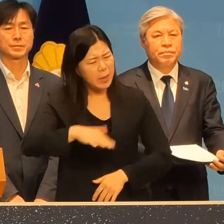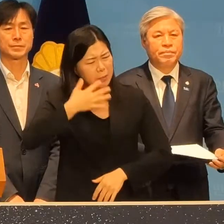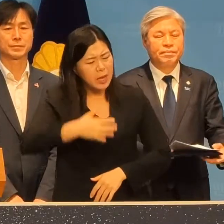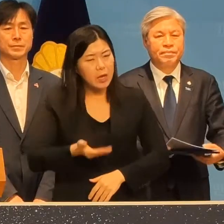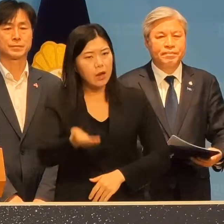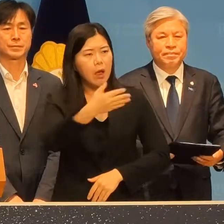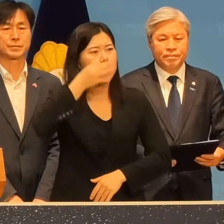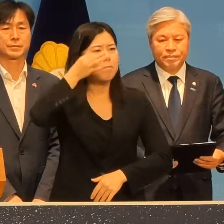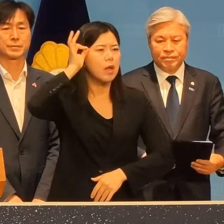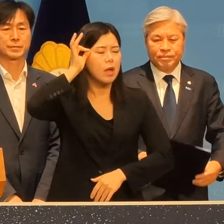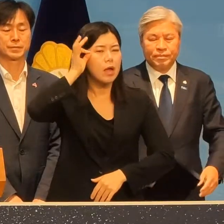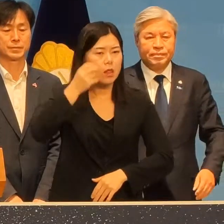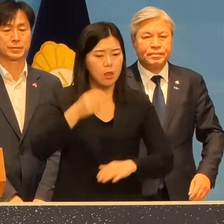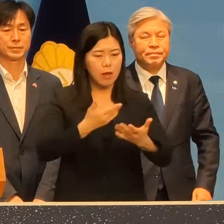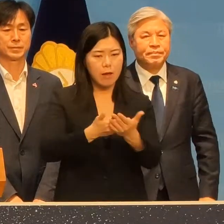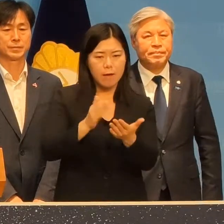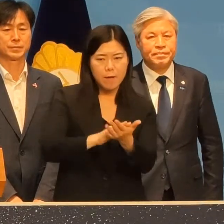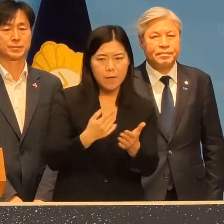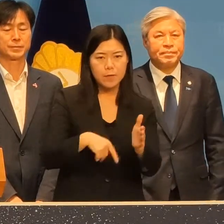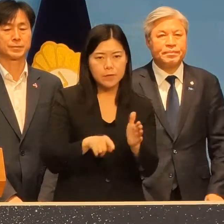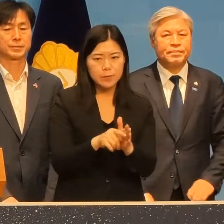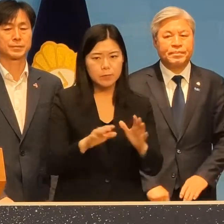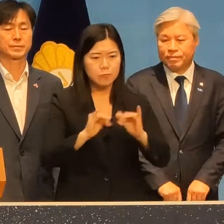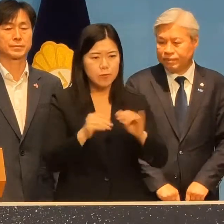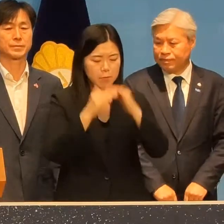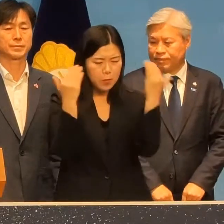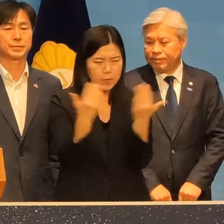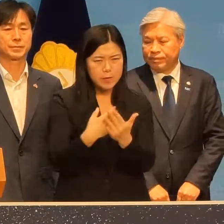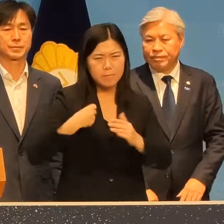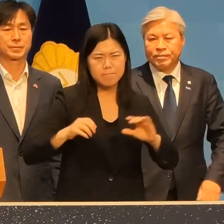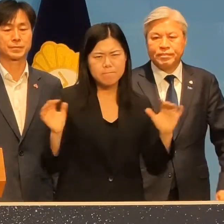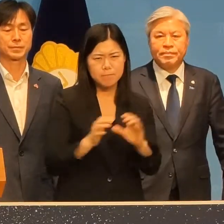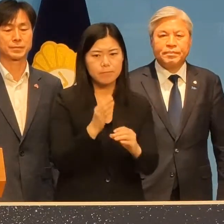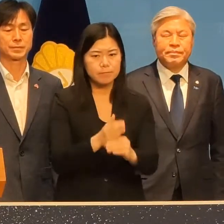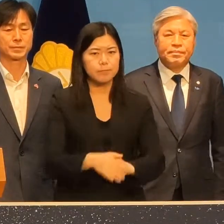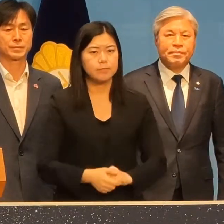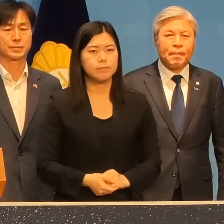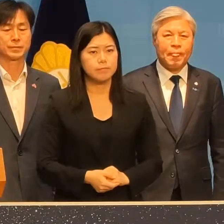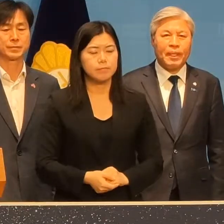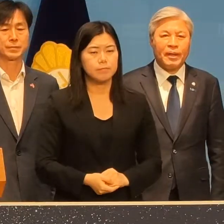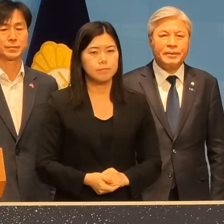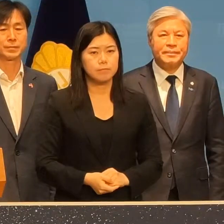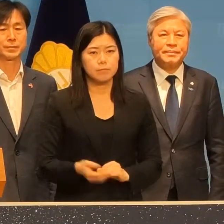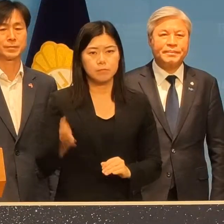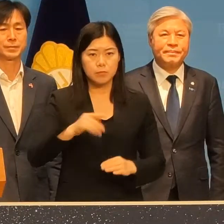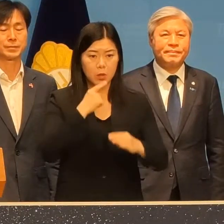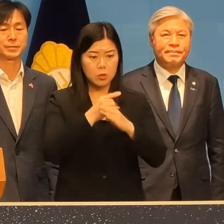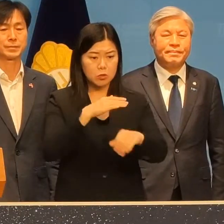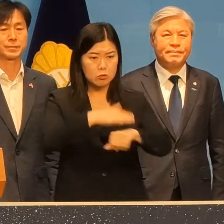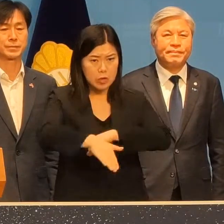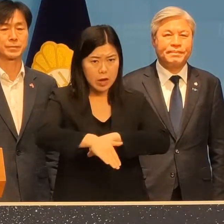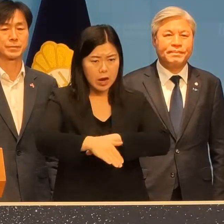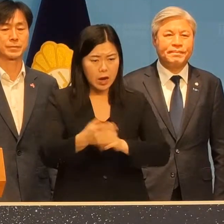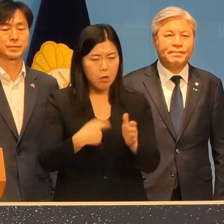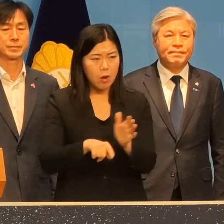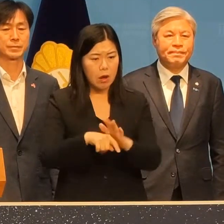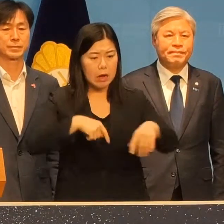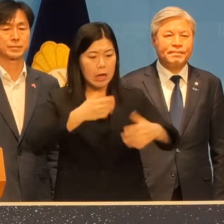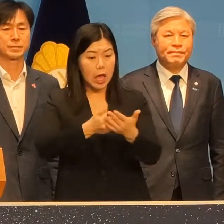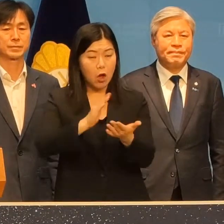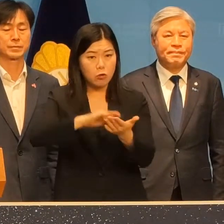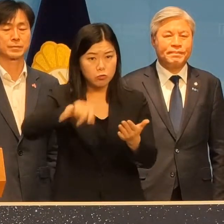깨닫고 개혁과제 실현에 범국민적 힘을 모으고 있습니다. 그러나 민주주의 강화를 위한 개혁과제